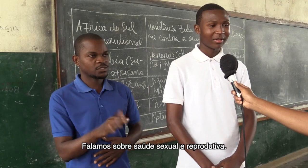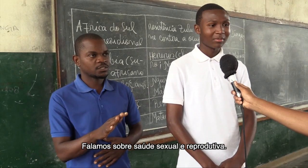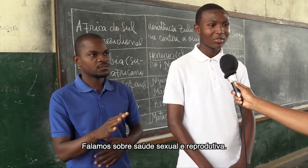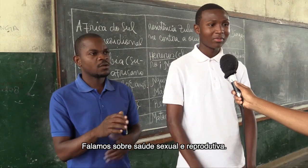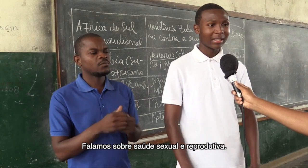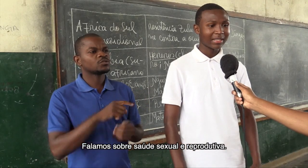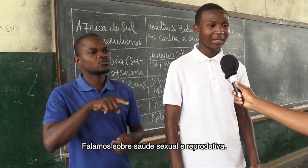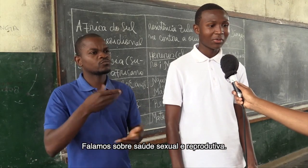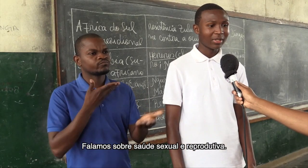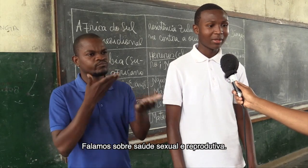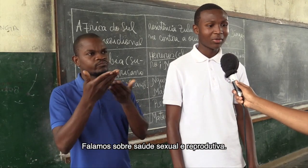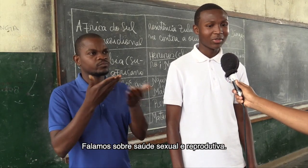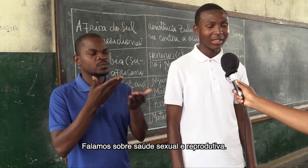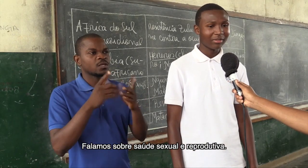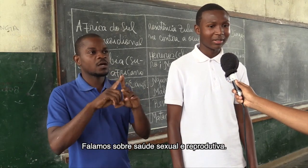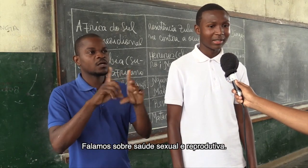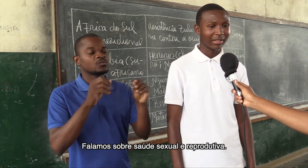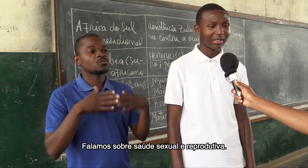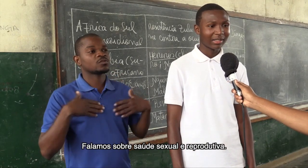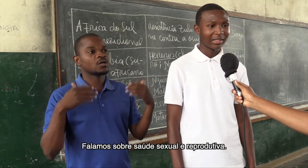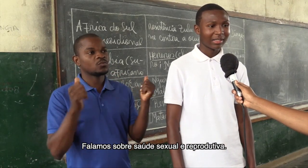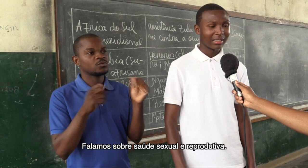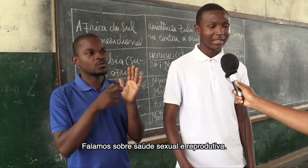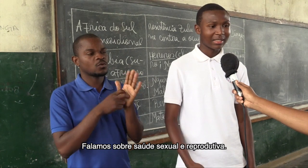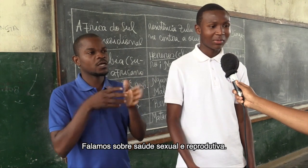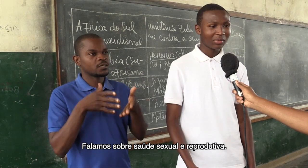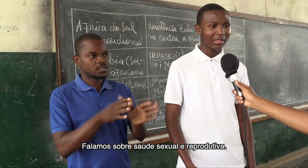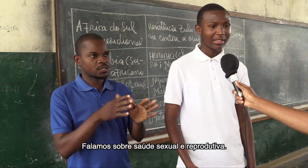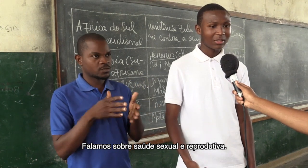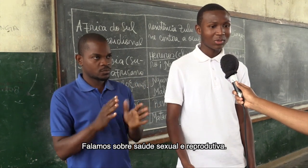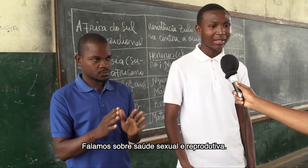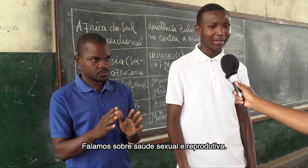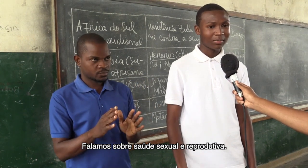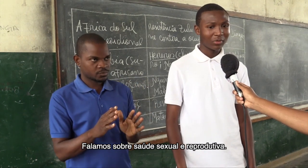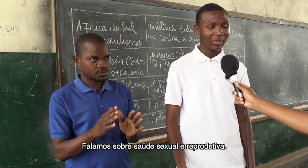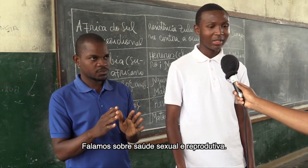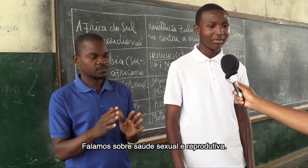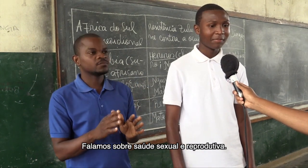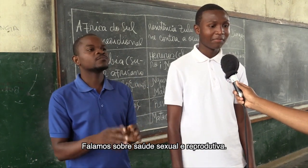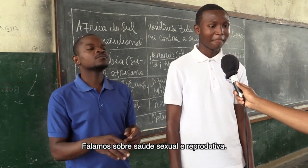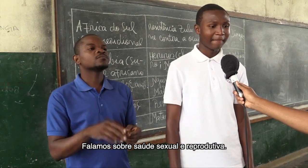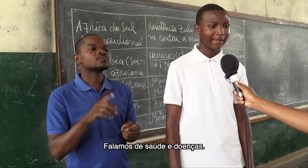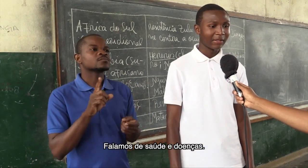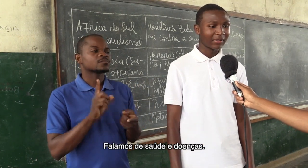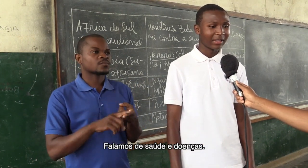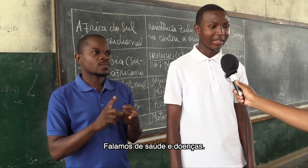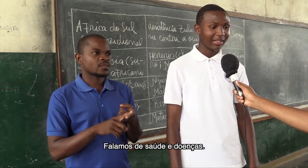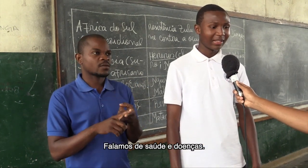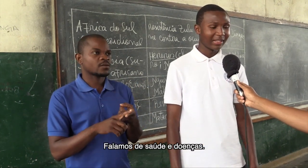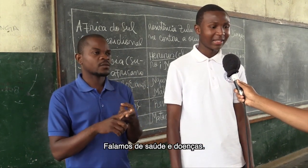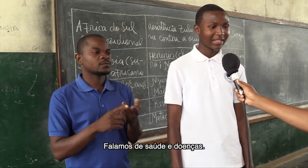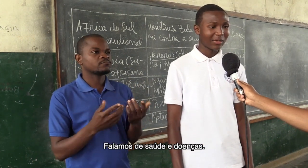Falamos sobre saúde reprodutiva, saúde sexual reprodutiva. Então,